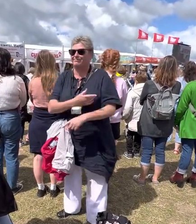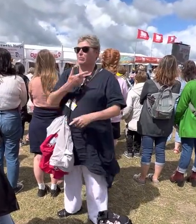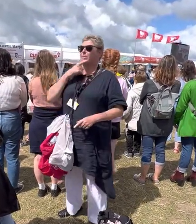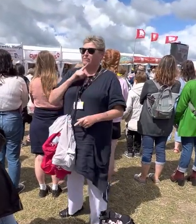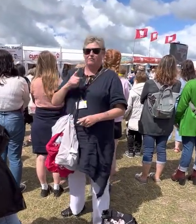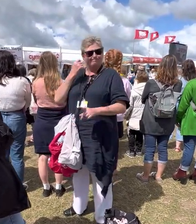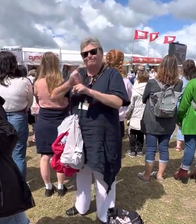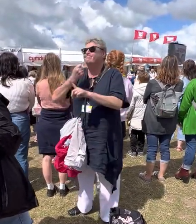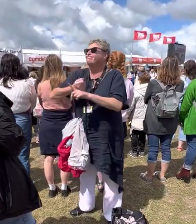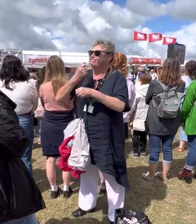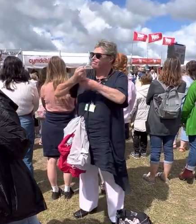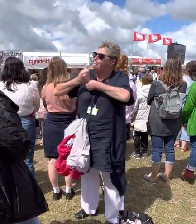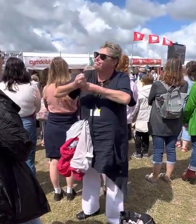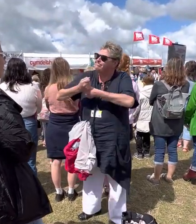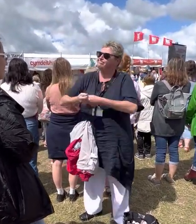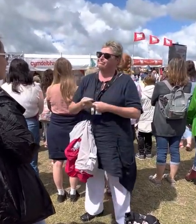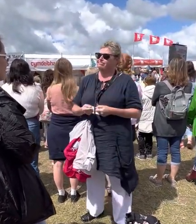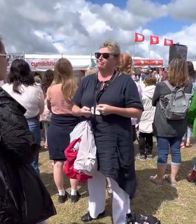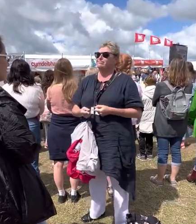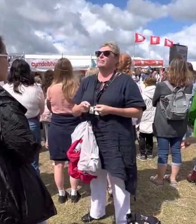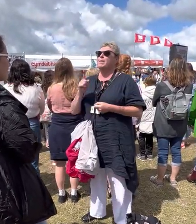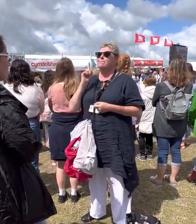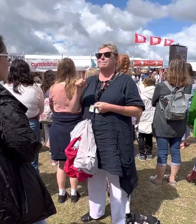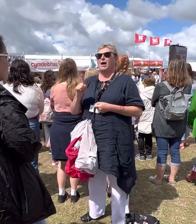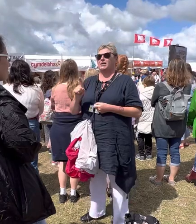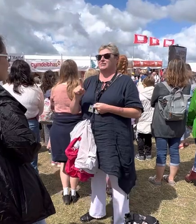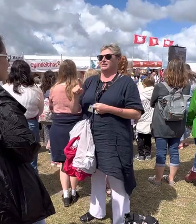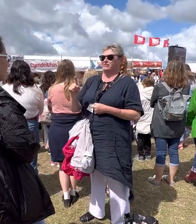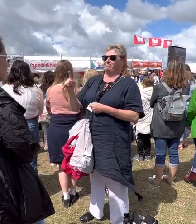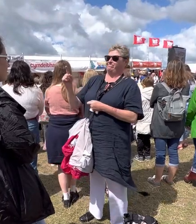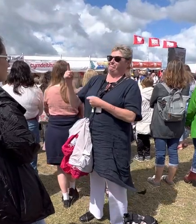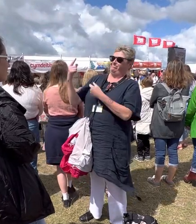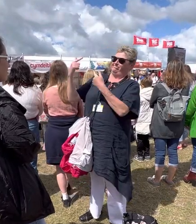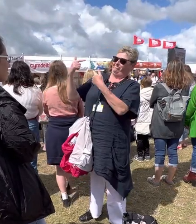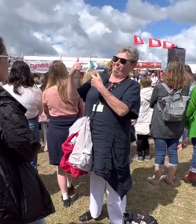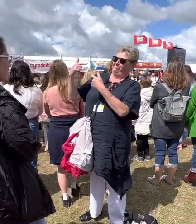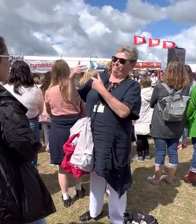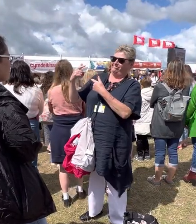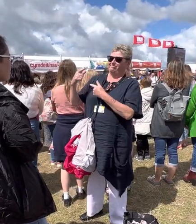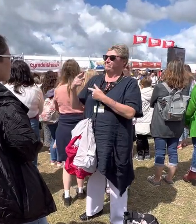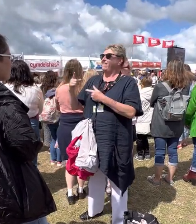achos. Ond roedd dicter a theimlad o anobaith hefyd.